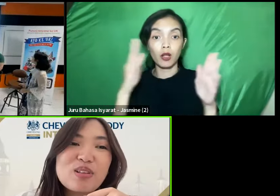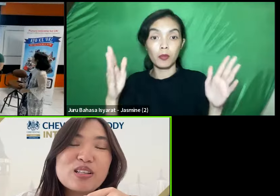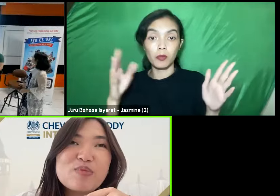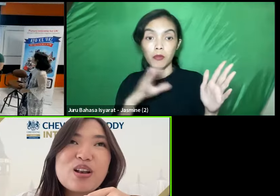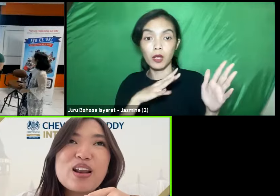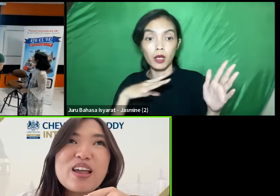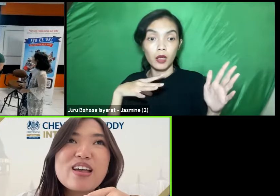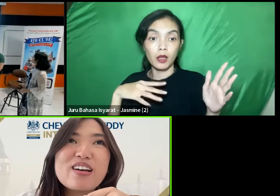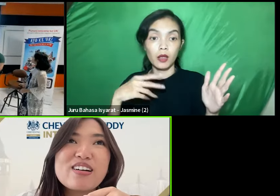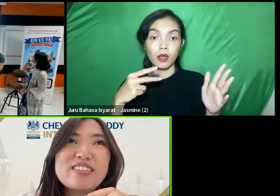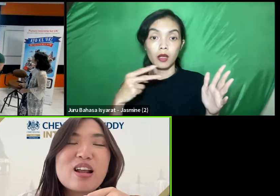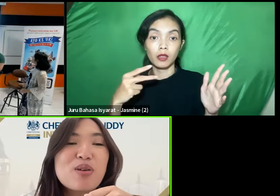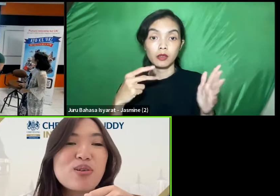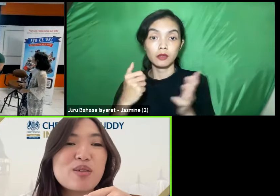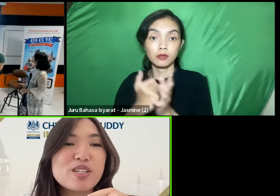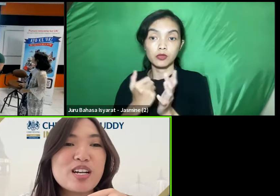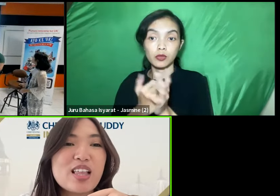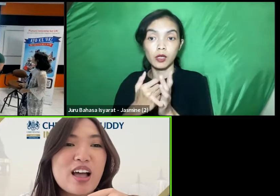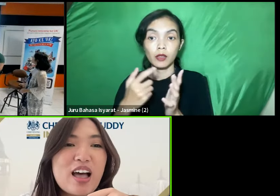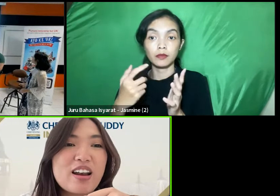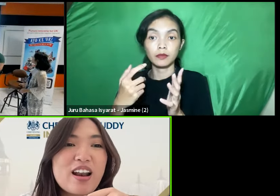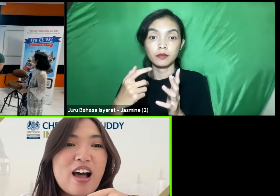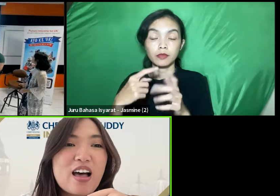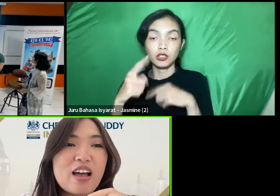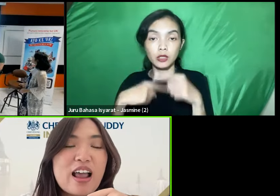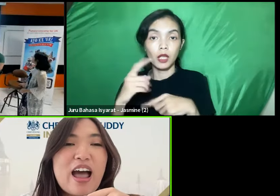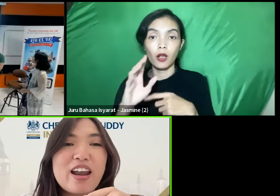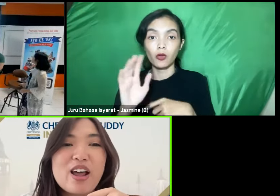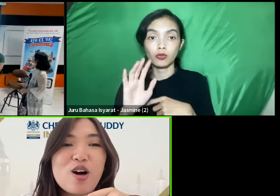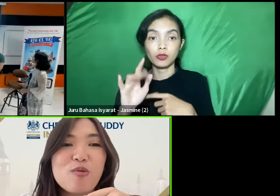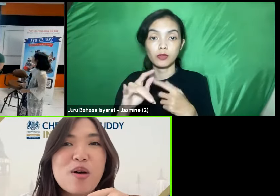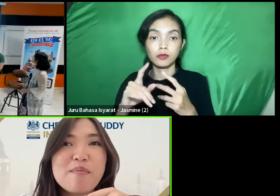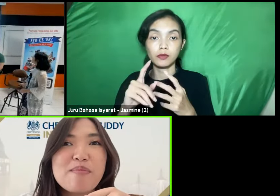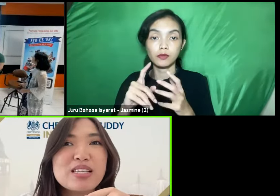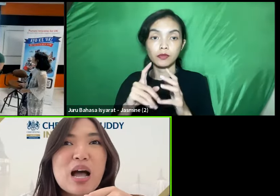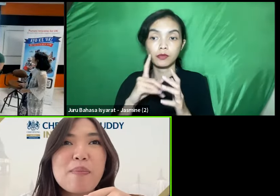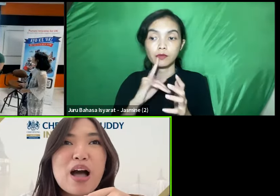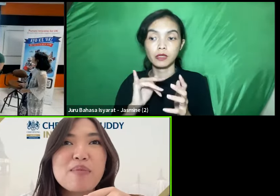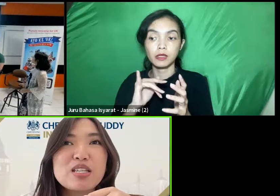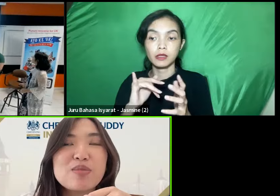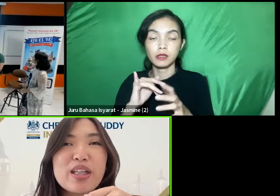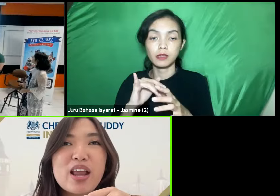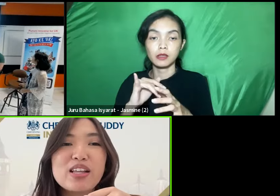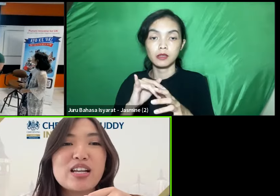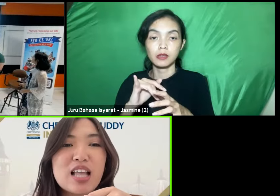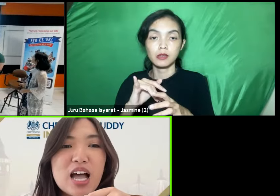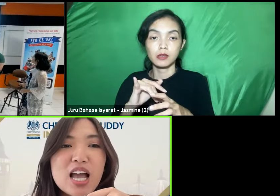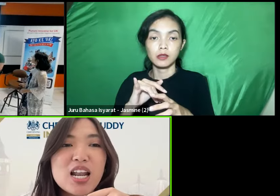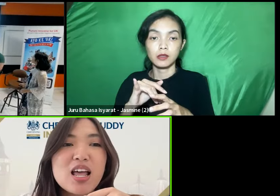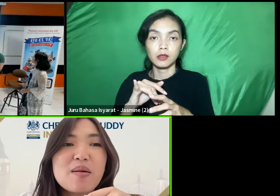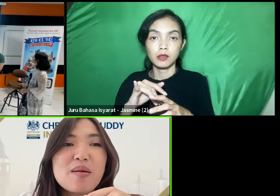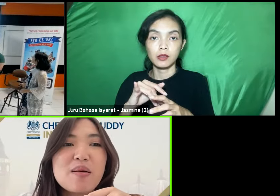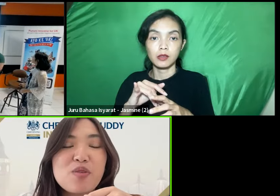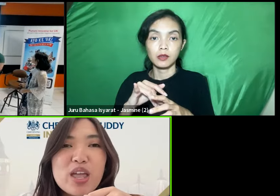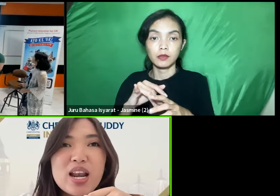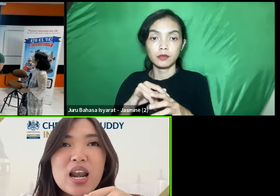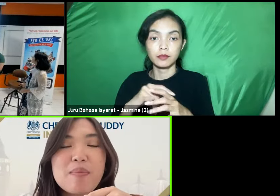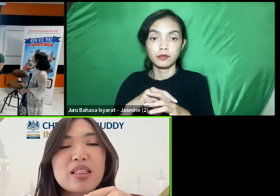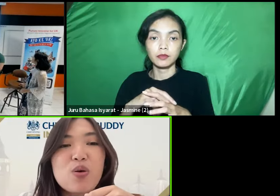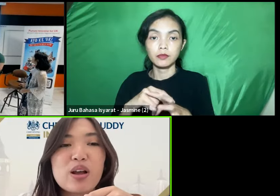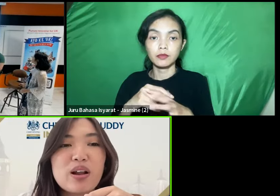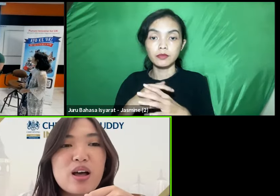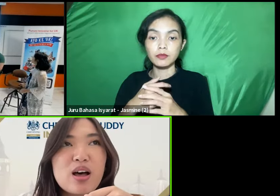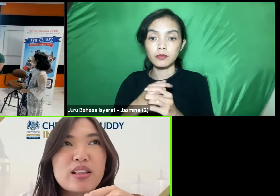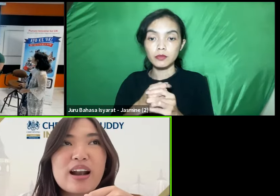sehingga sebenarnya E tidak perlu diperceritakan kayak ada masa enggak pengalaman sebaiknya yang diceritakan mungkin